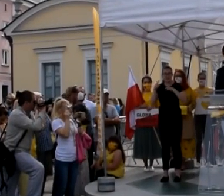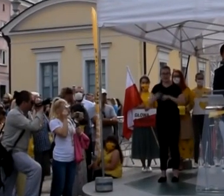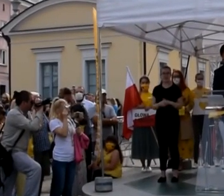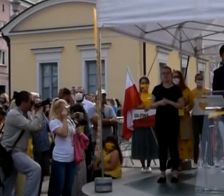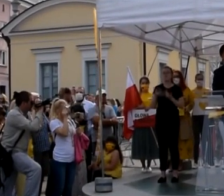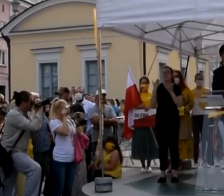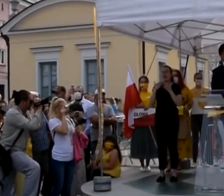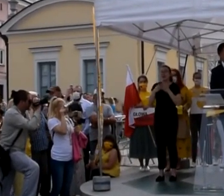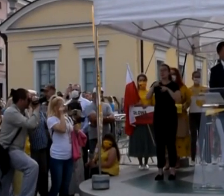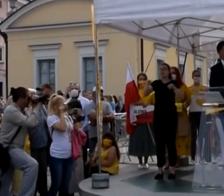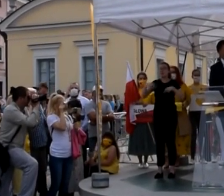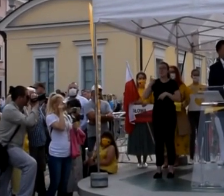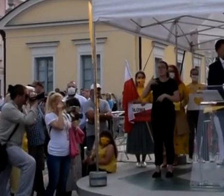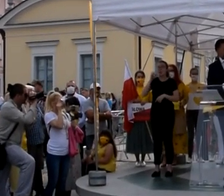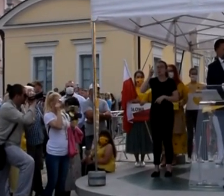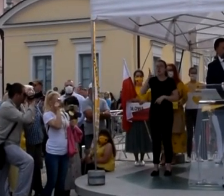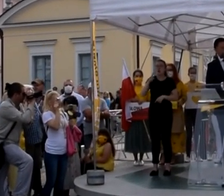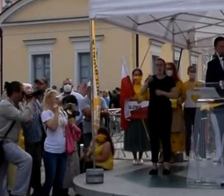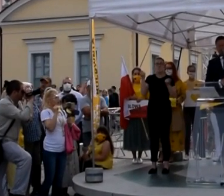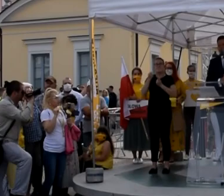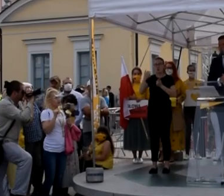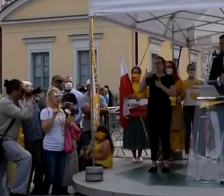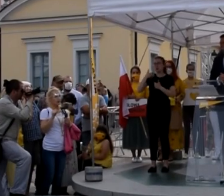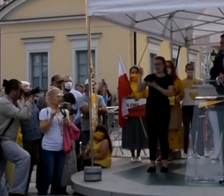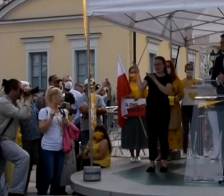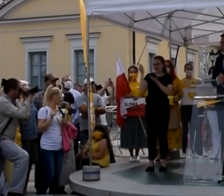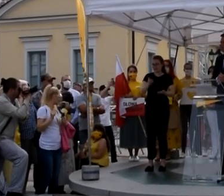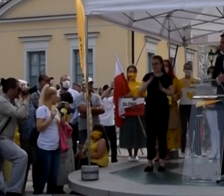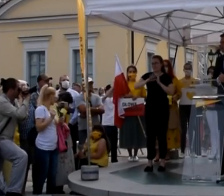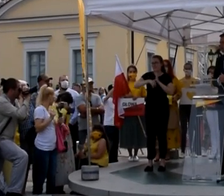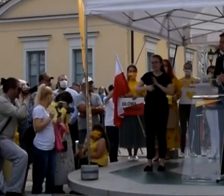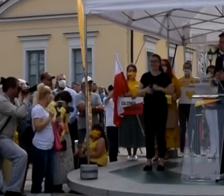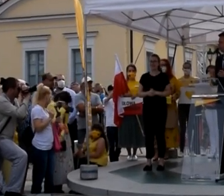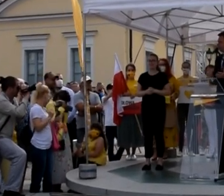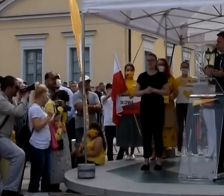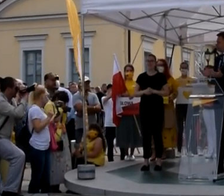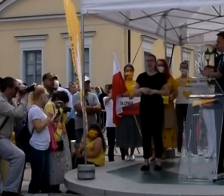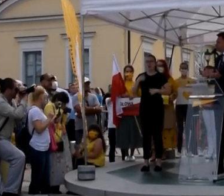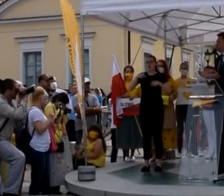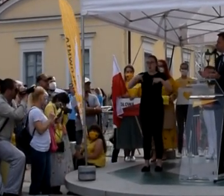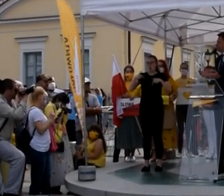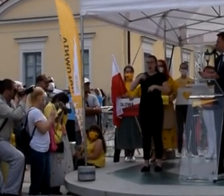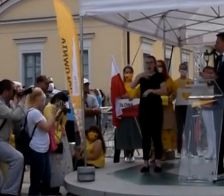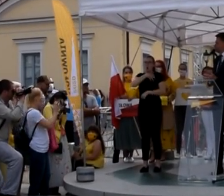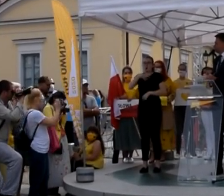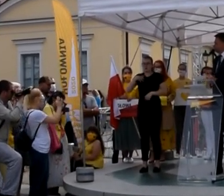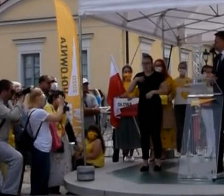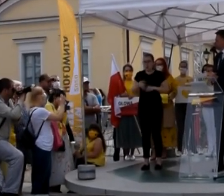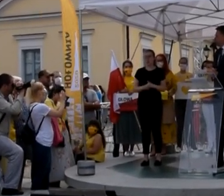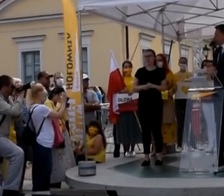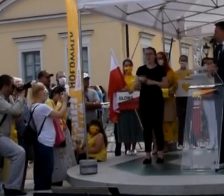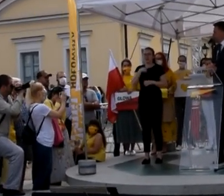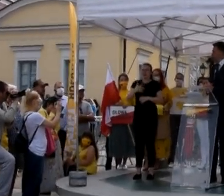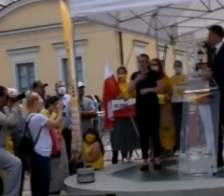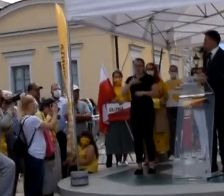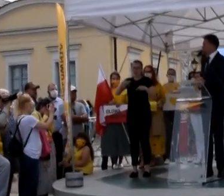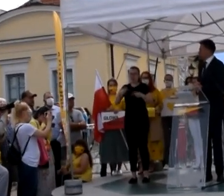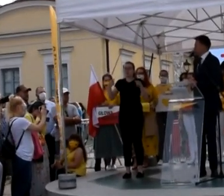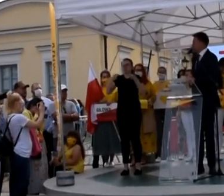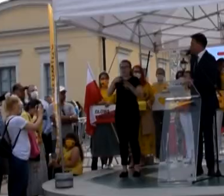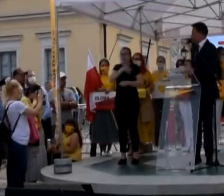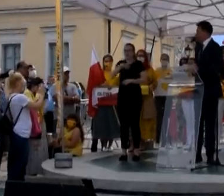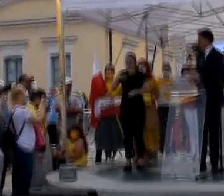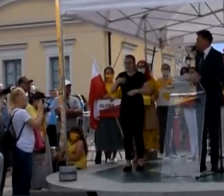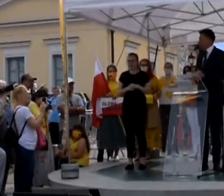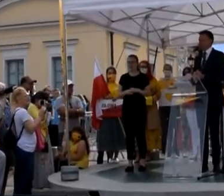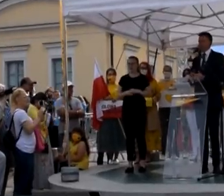Wiecie, jest gościnnym miastem. Ja nie wiem jak wy, ale ja jako gospodarz, a też współgospodarzem się to czuję, nie mam nic